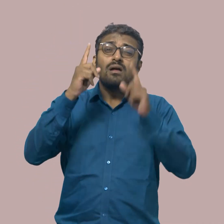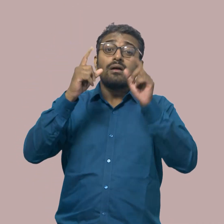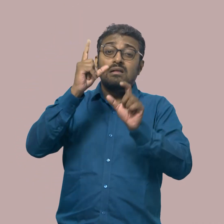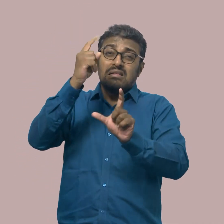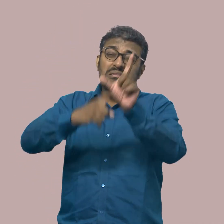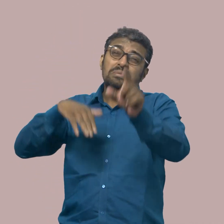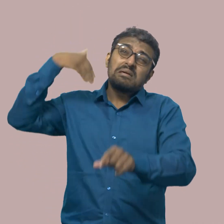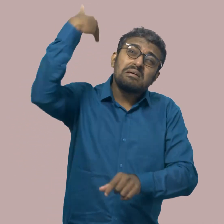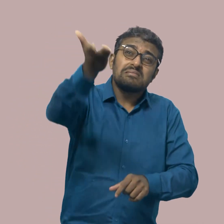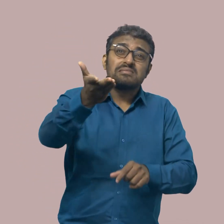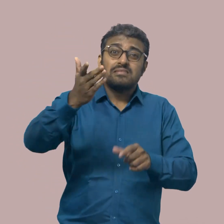क्लोज